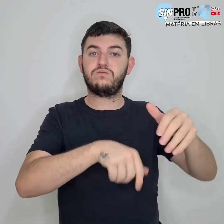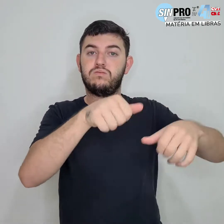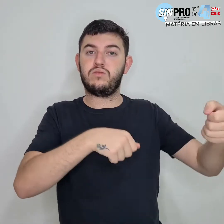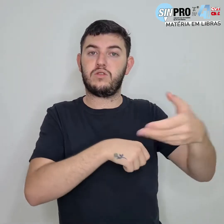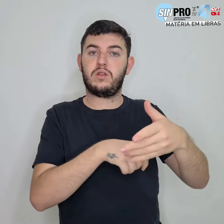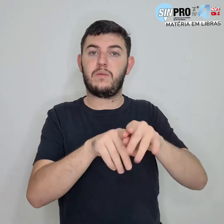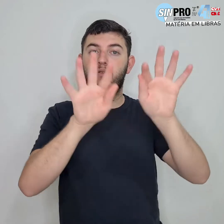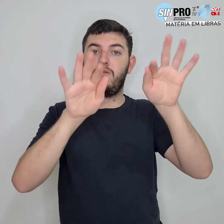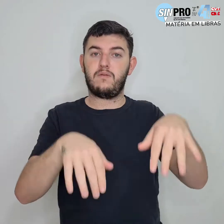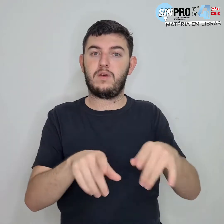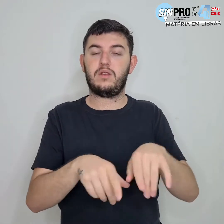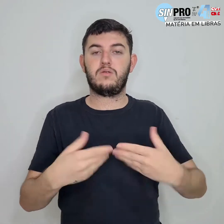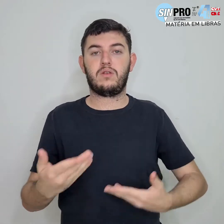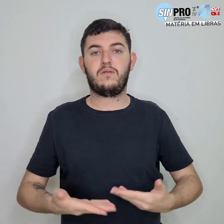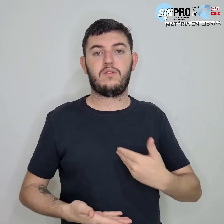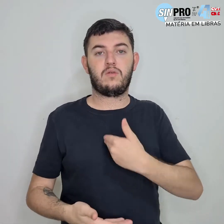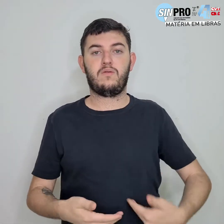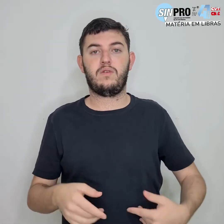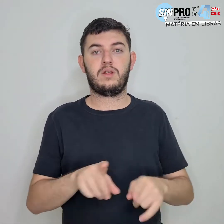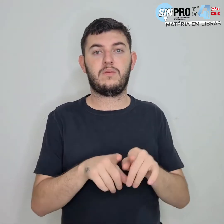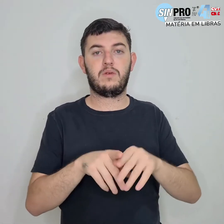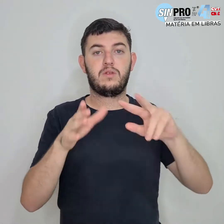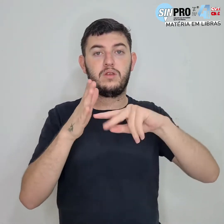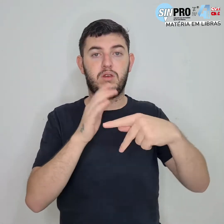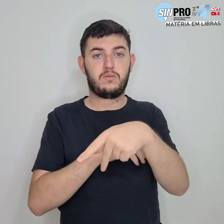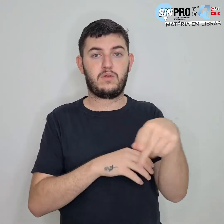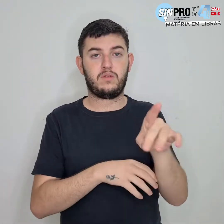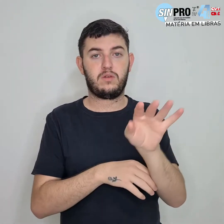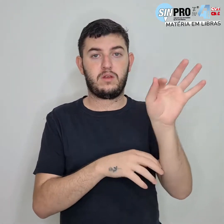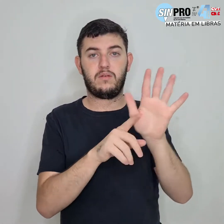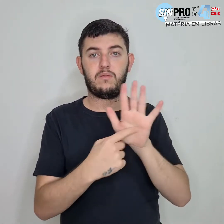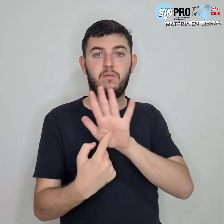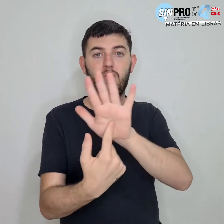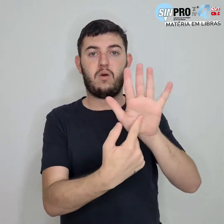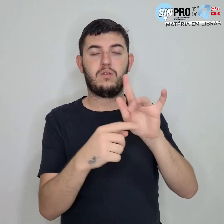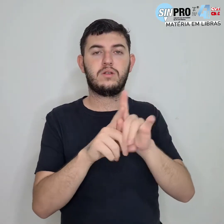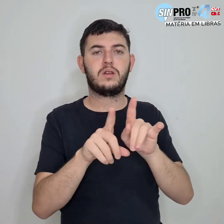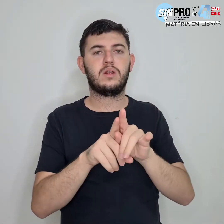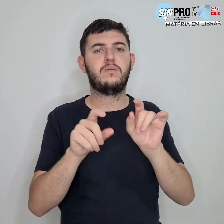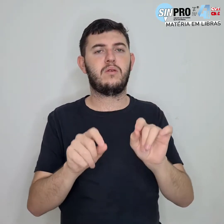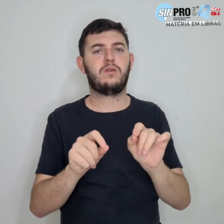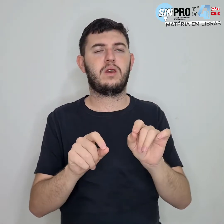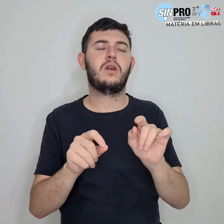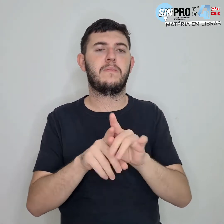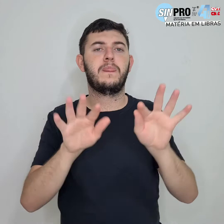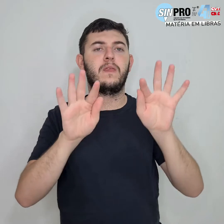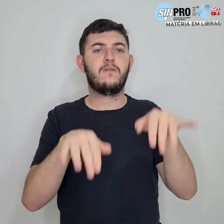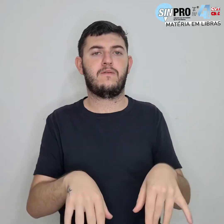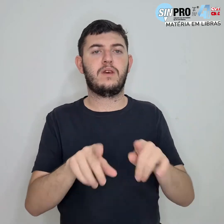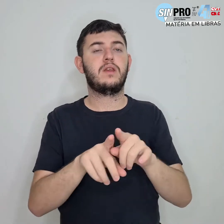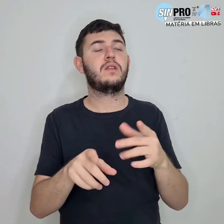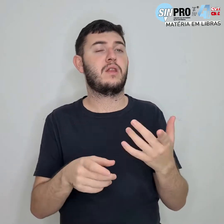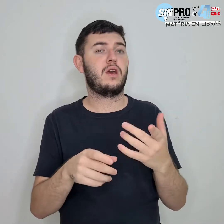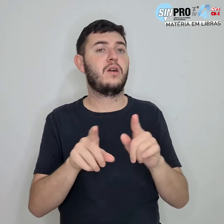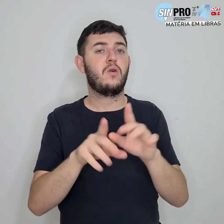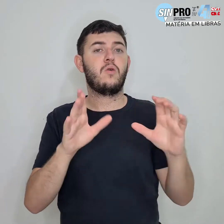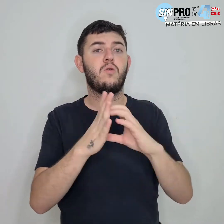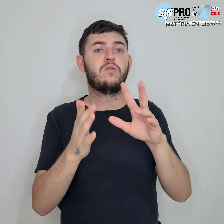Simpro-DF mostra como o vínculo de experiência irá enfraquecer os serviços públicos, fragilizar as relações trabalhistas